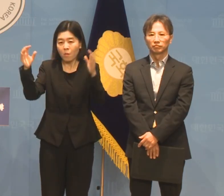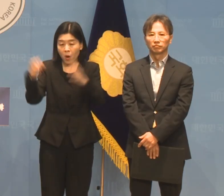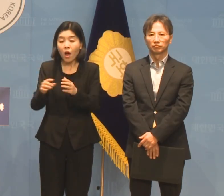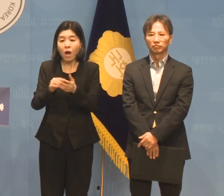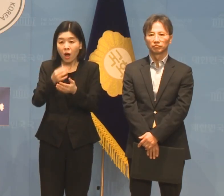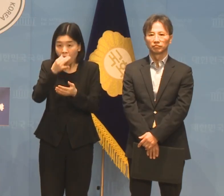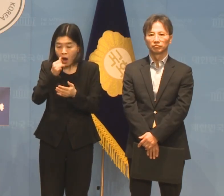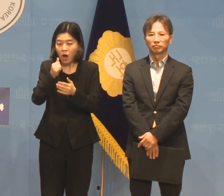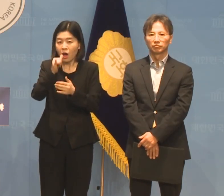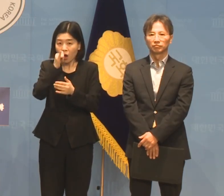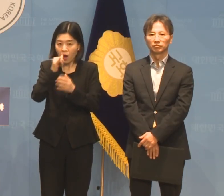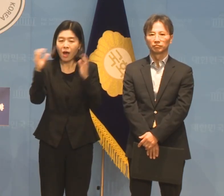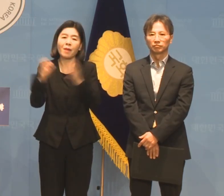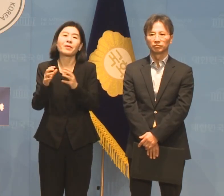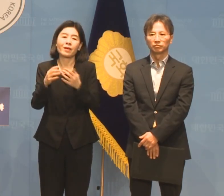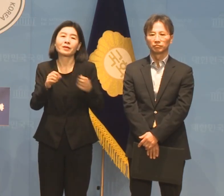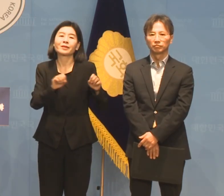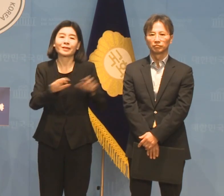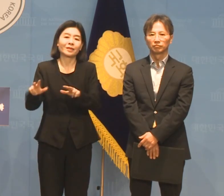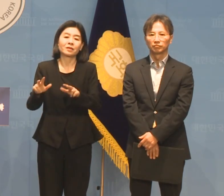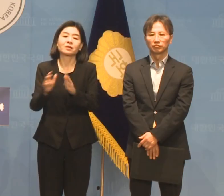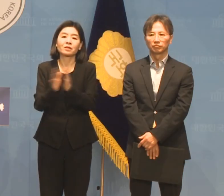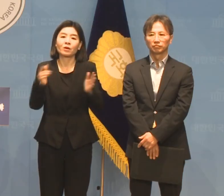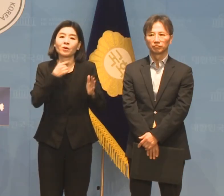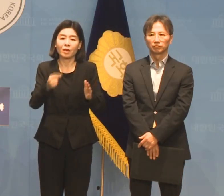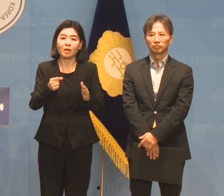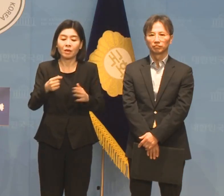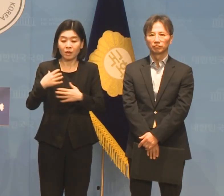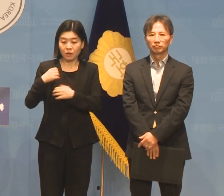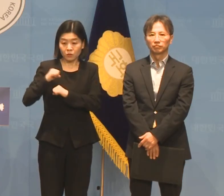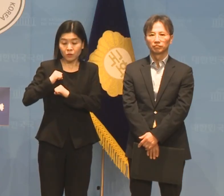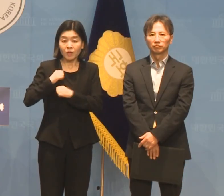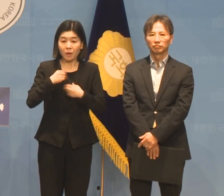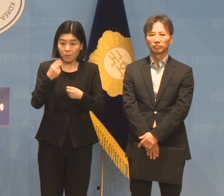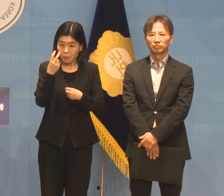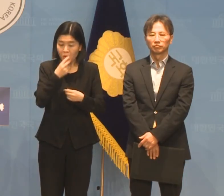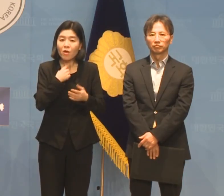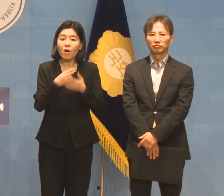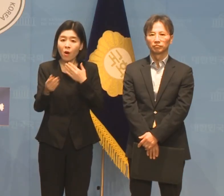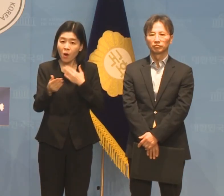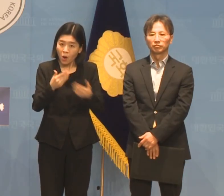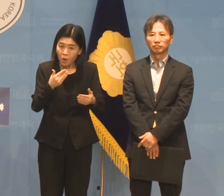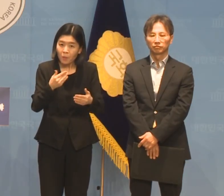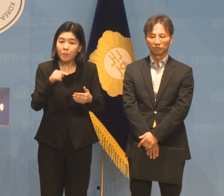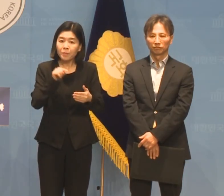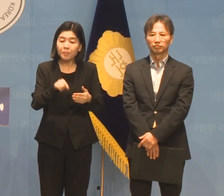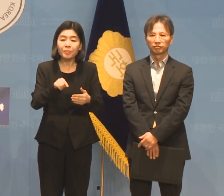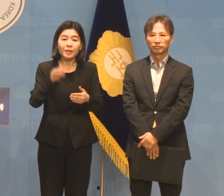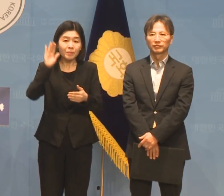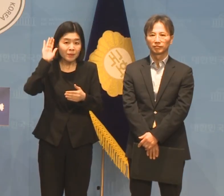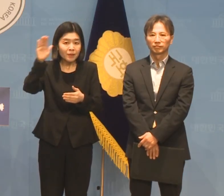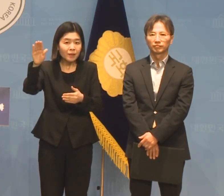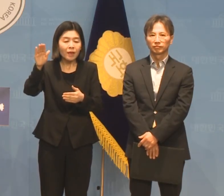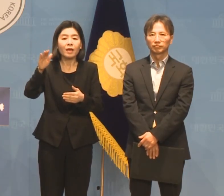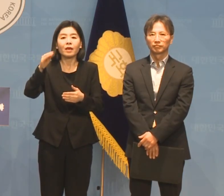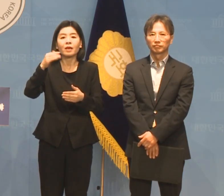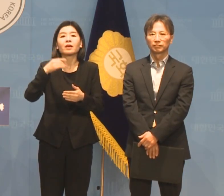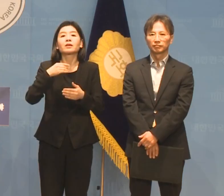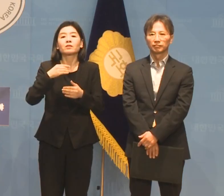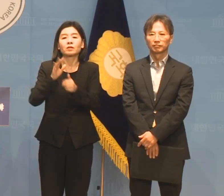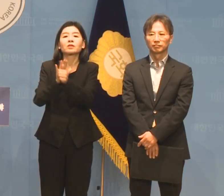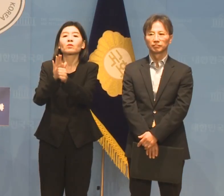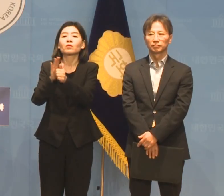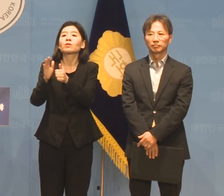군사 안보를 전문화하고 군 복무 경험이 청년의 미래에 도움이 되도록 지원할 것입니다.